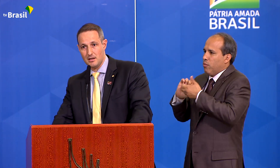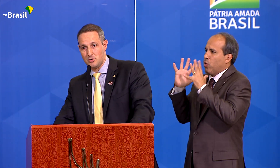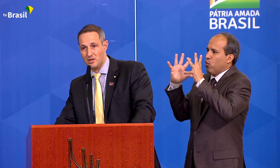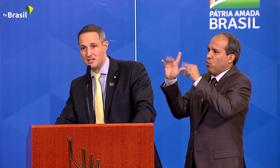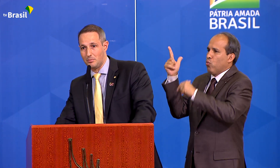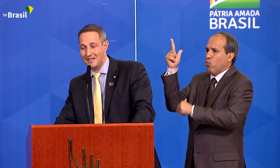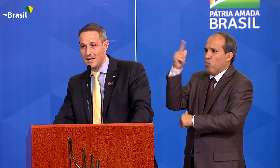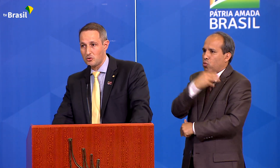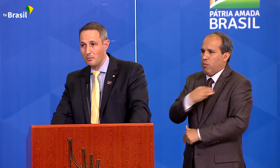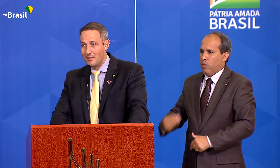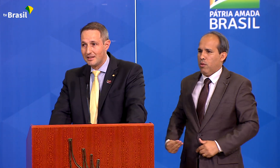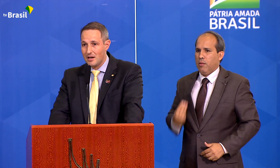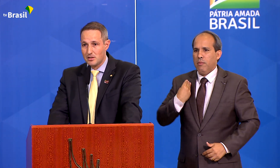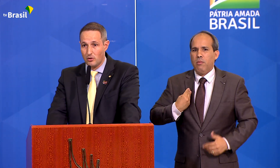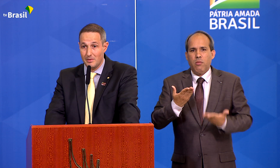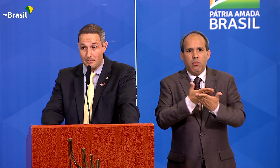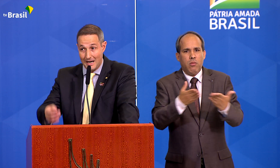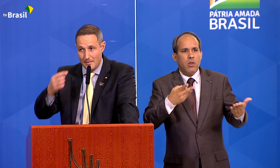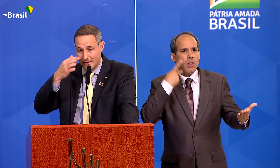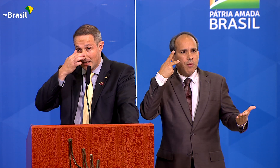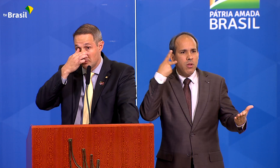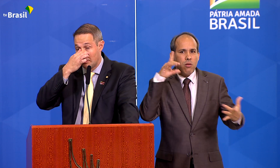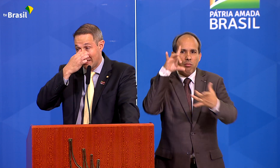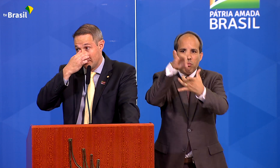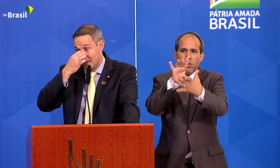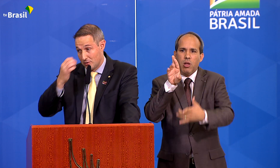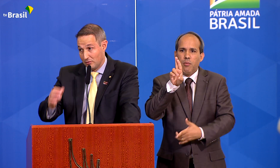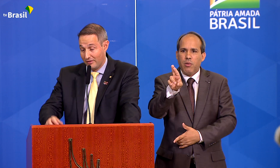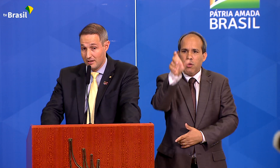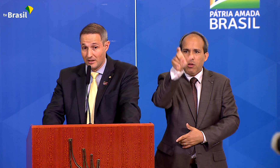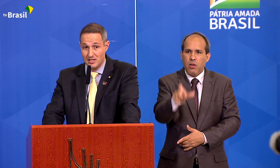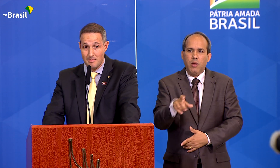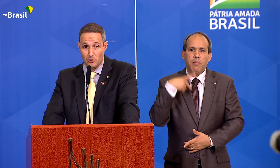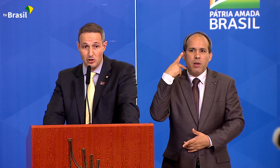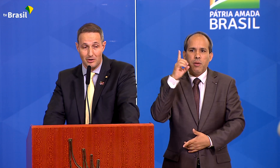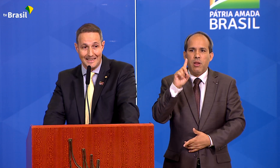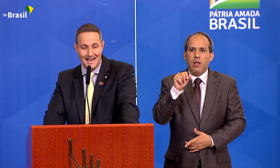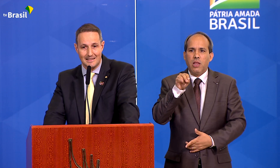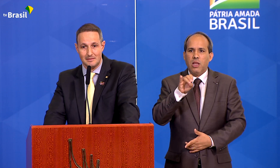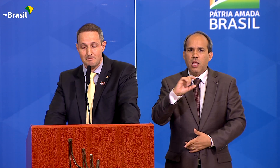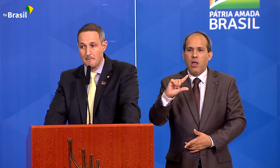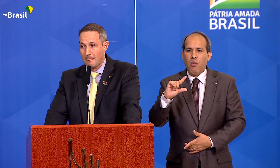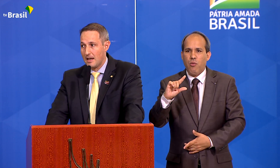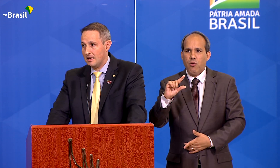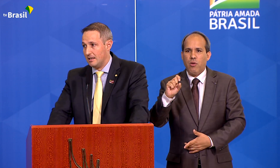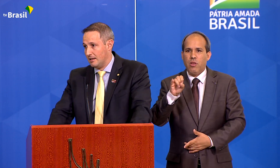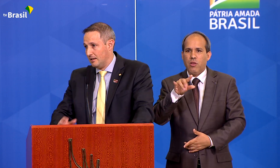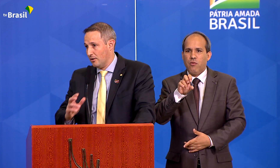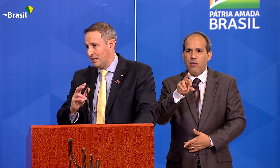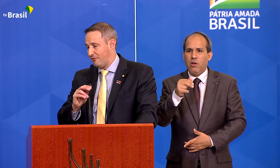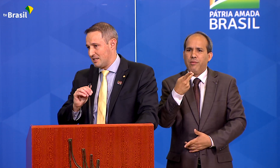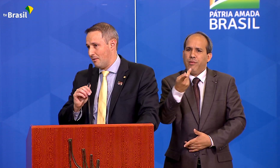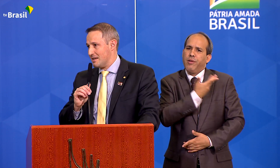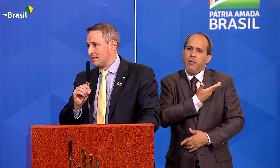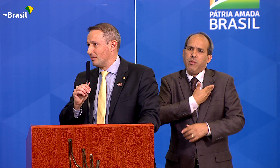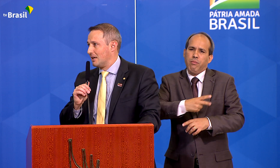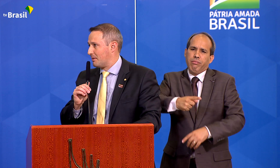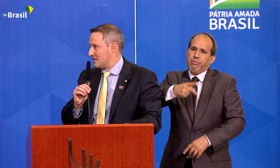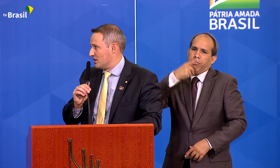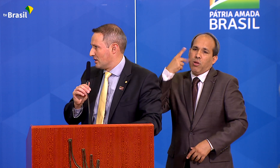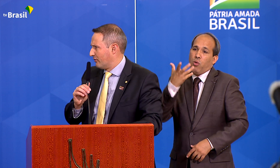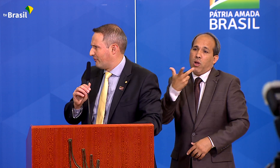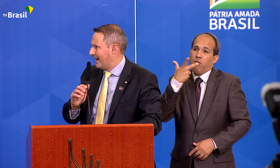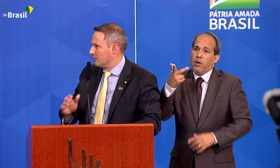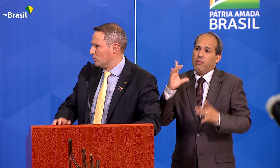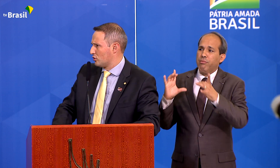presentes senhores deputados complementados e nome e parlamentares do deputado Daniel Silveira um grande amigo de longa data e eu queria fazer uma